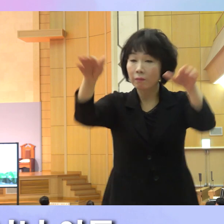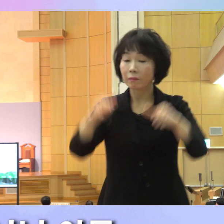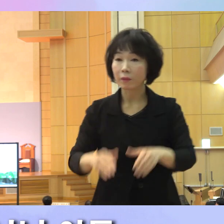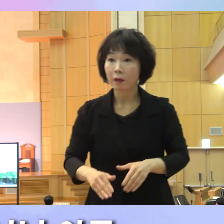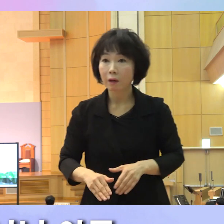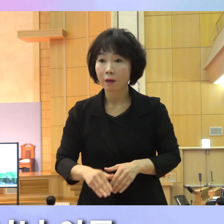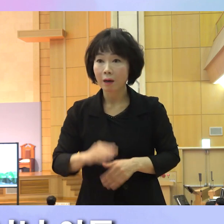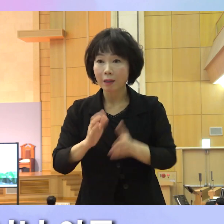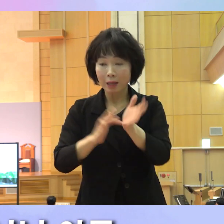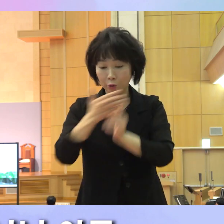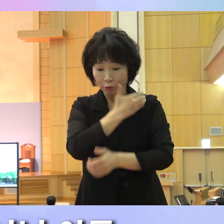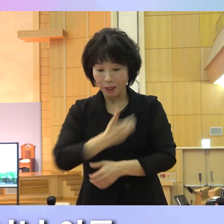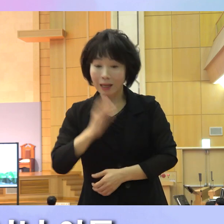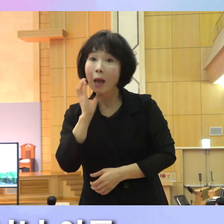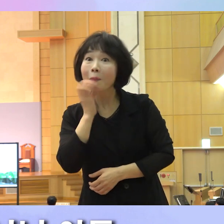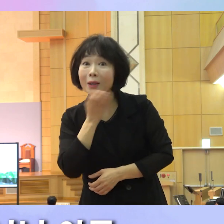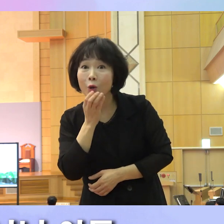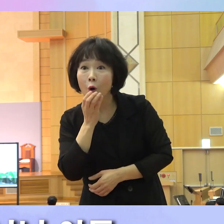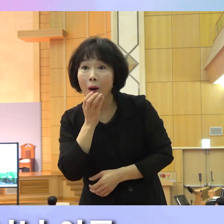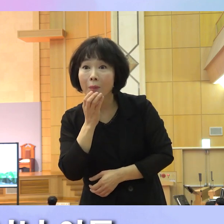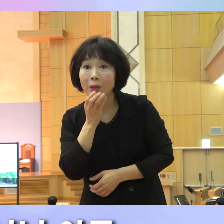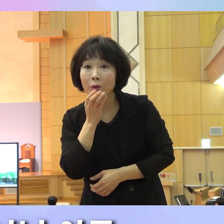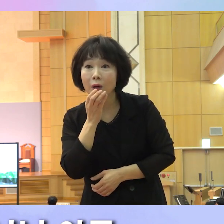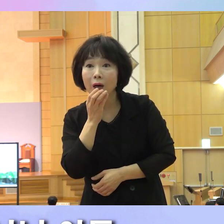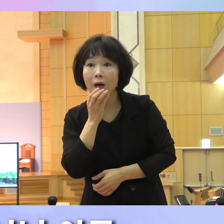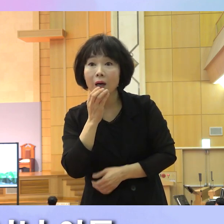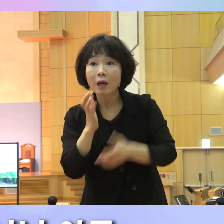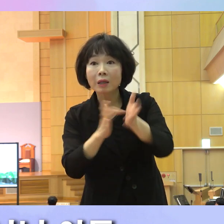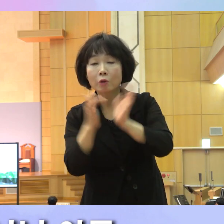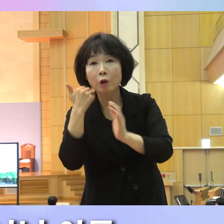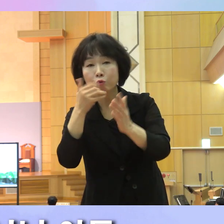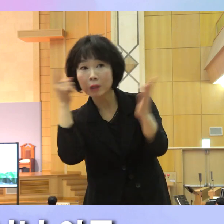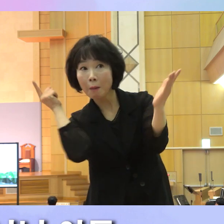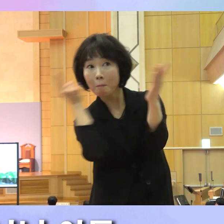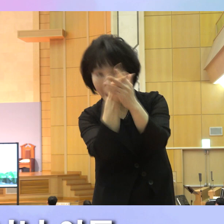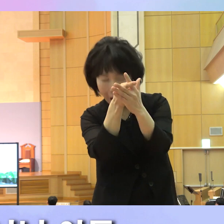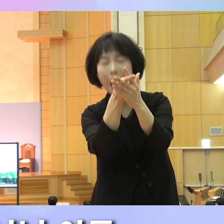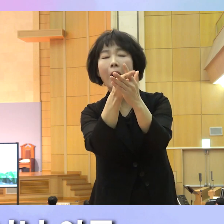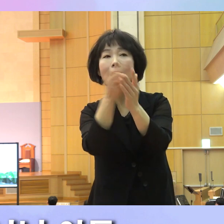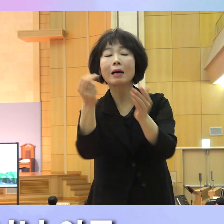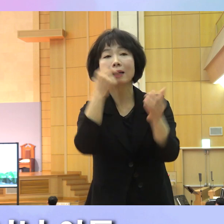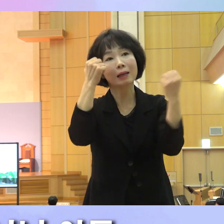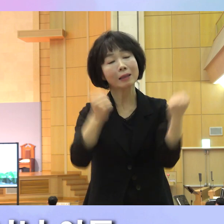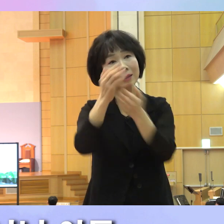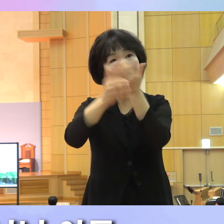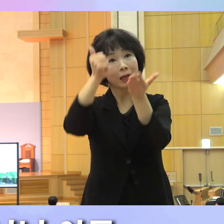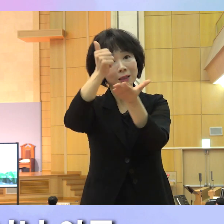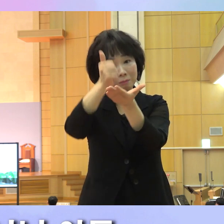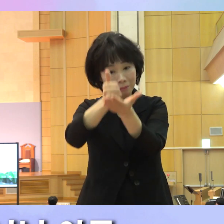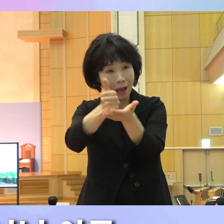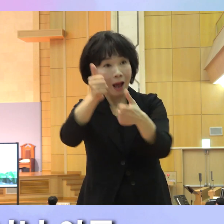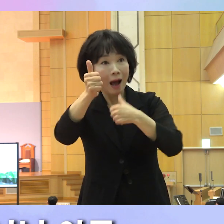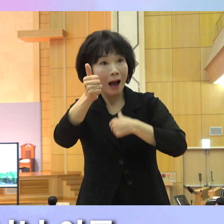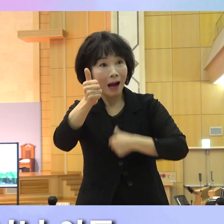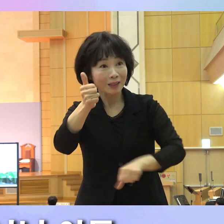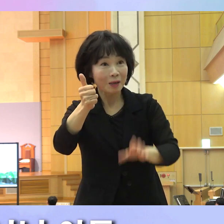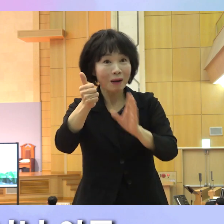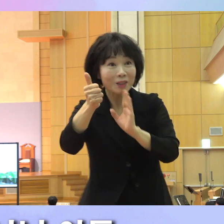그리스도요 살아계신 하나님의 아들이라는 것을 지금 알고 그렇게 시인했기